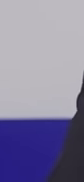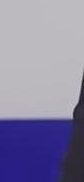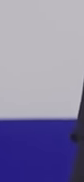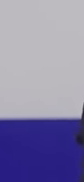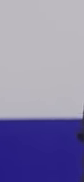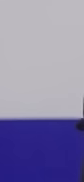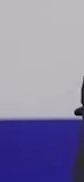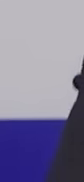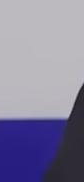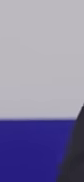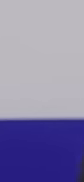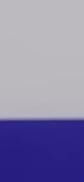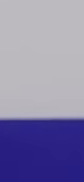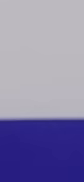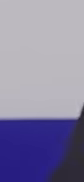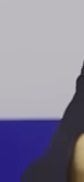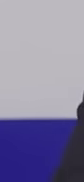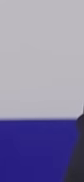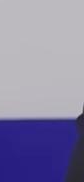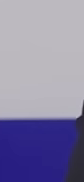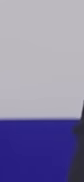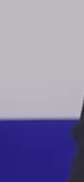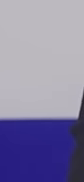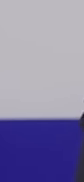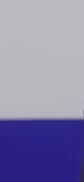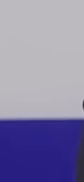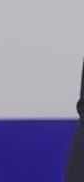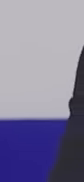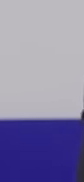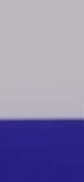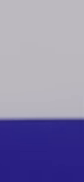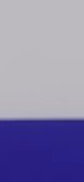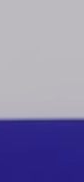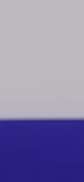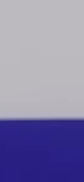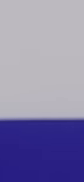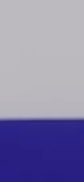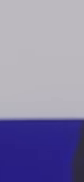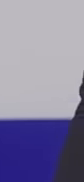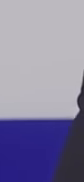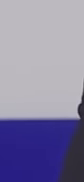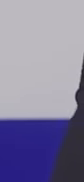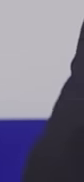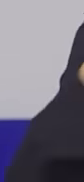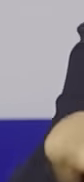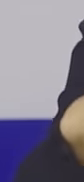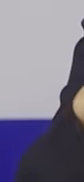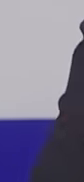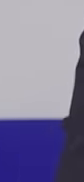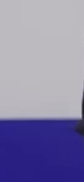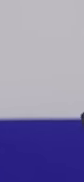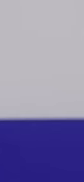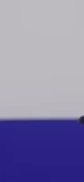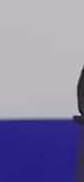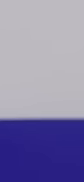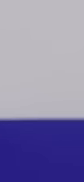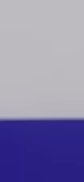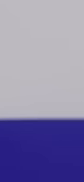일상적 정당 활동과 풀뿌리 생활 정치의 저변을 육성하겠습니다. 우리